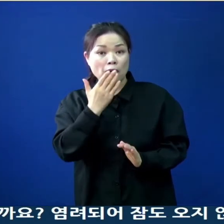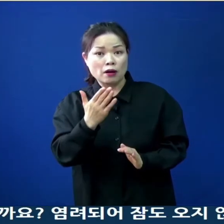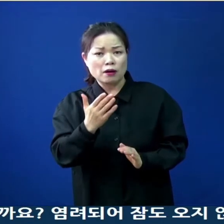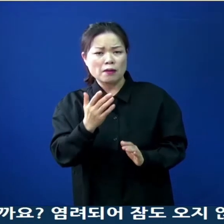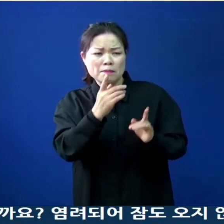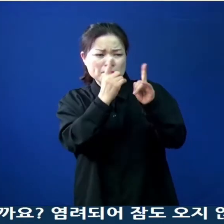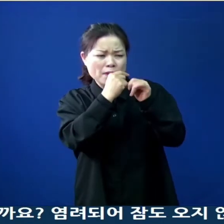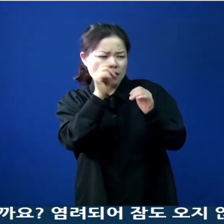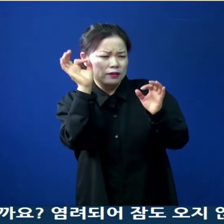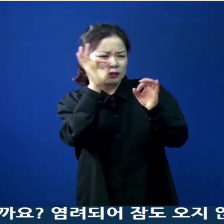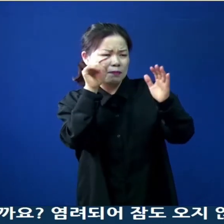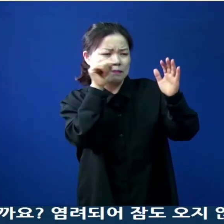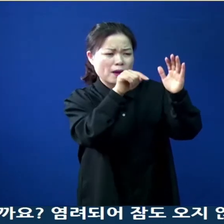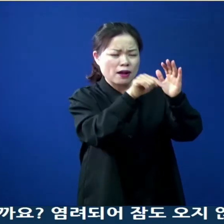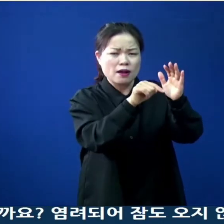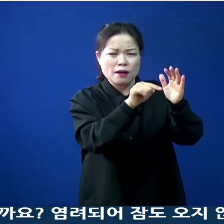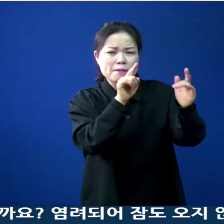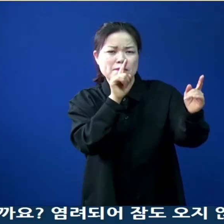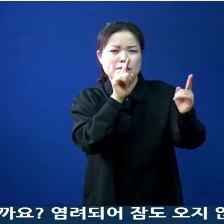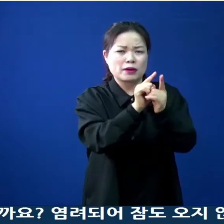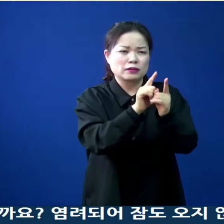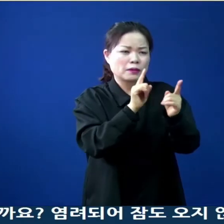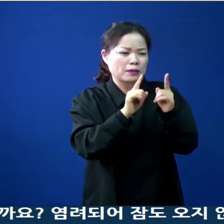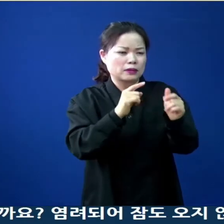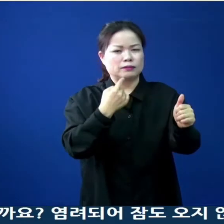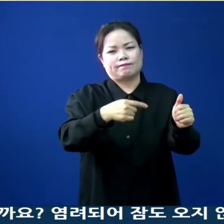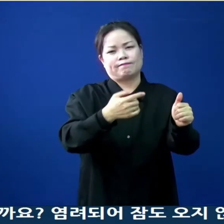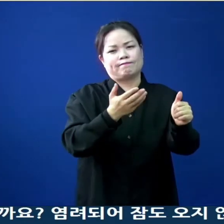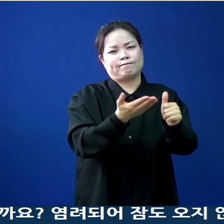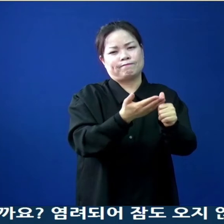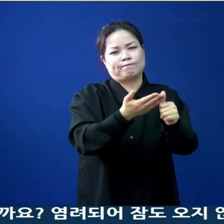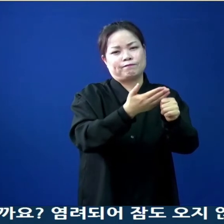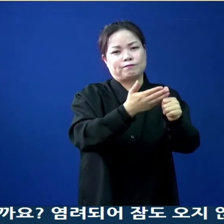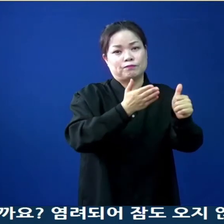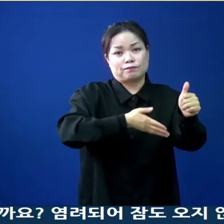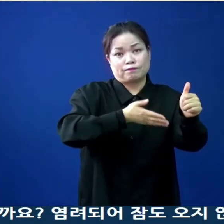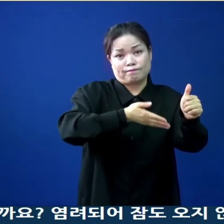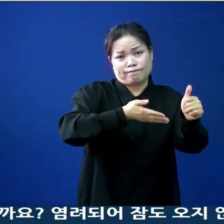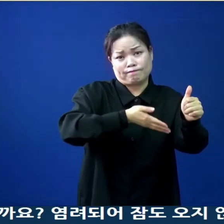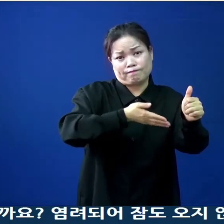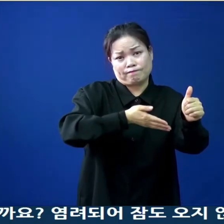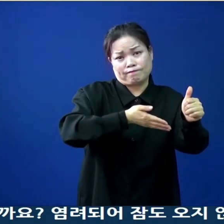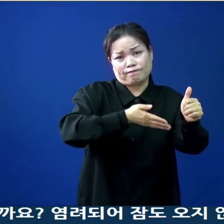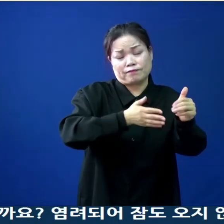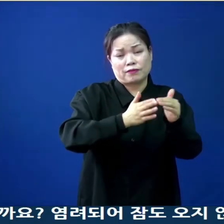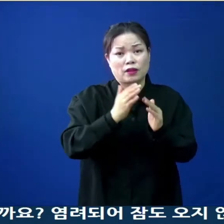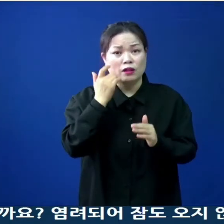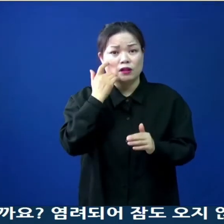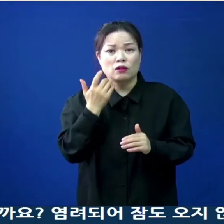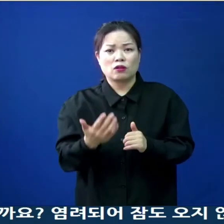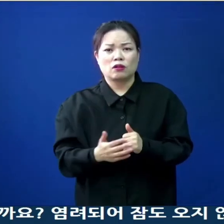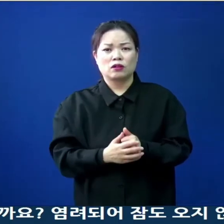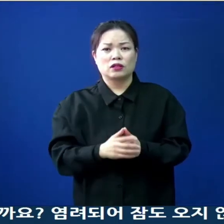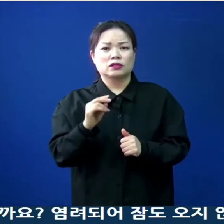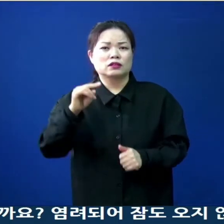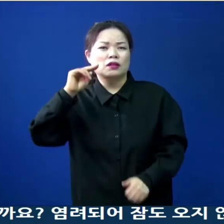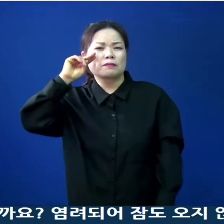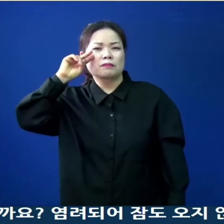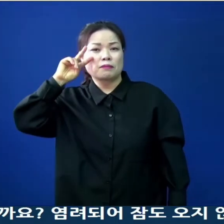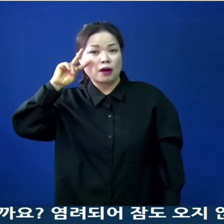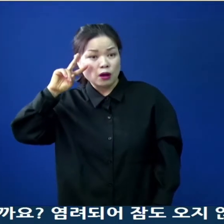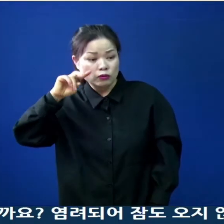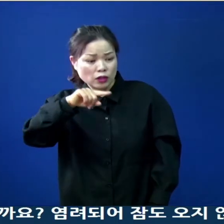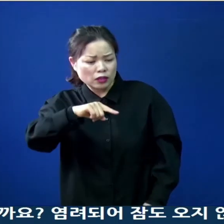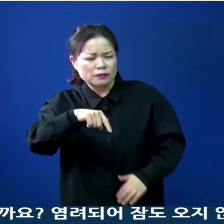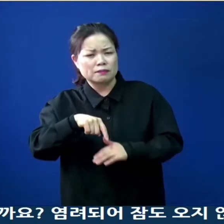매일이라도 찾아가서 그를 말씀으로 권면하며 격려하고 세우려 하지 않겠습니까? 바로 바울에게